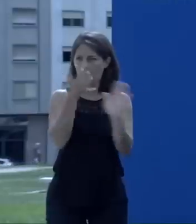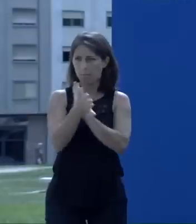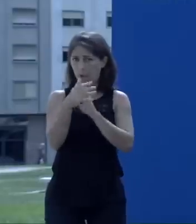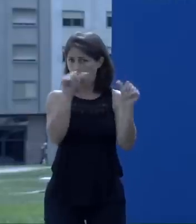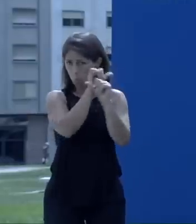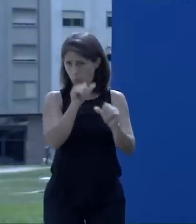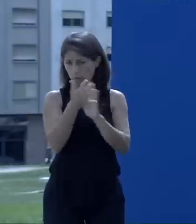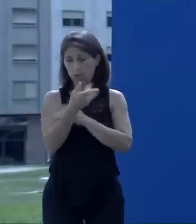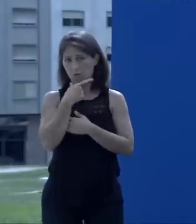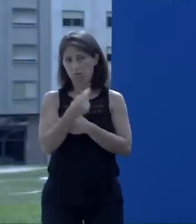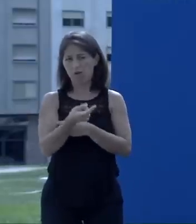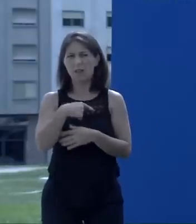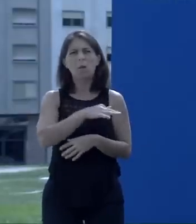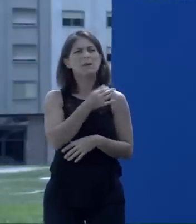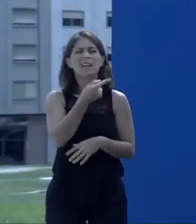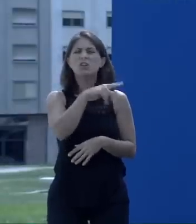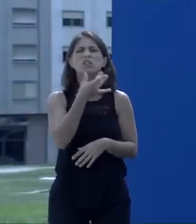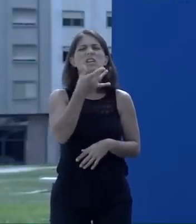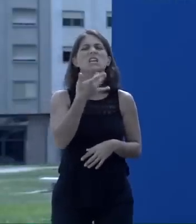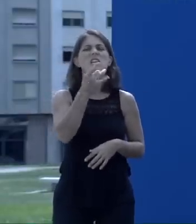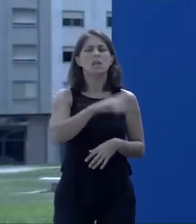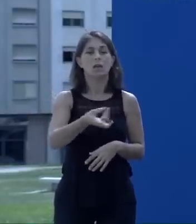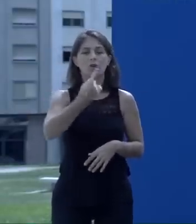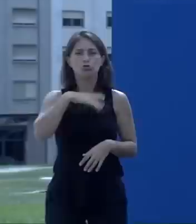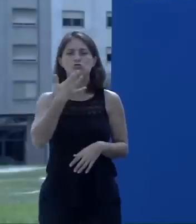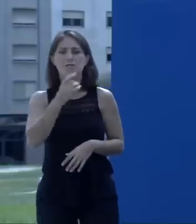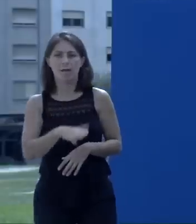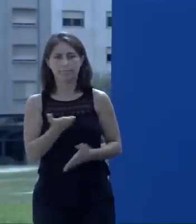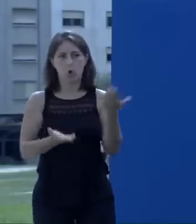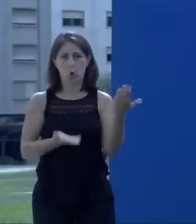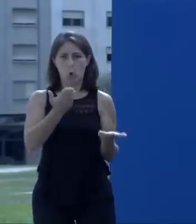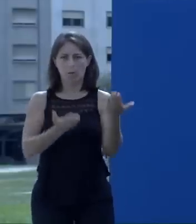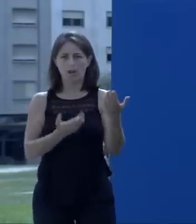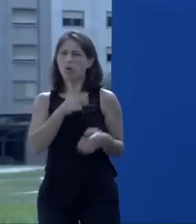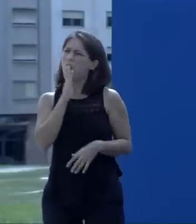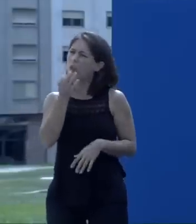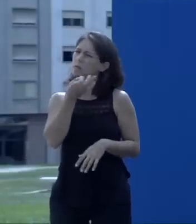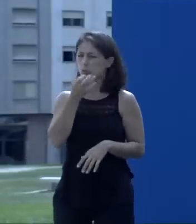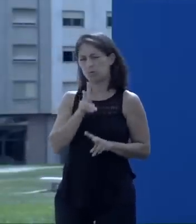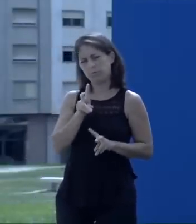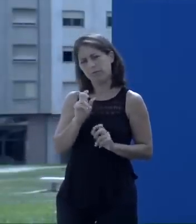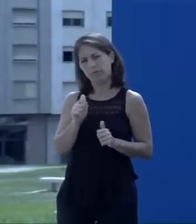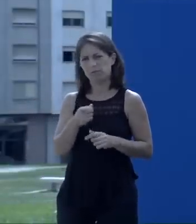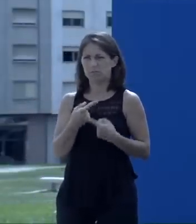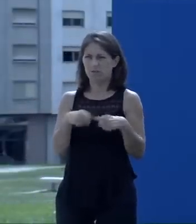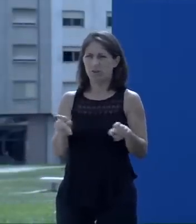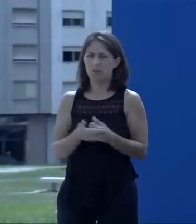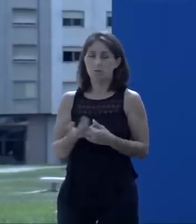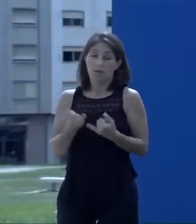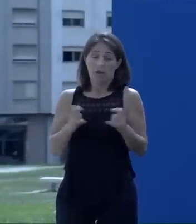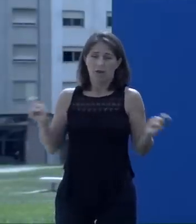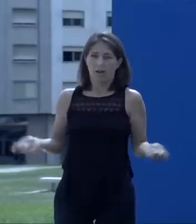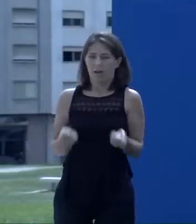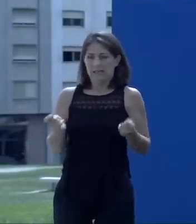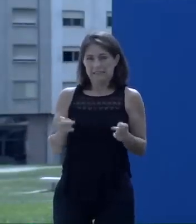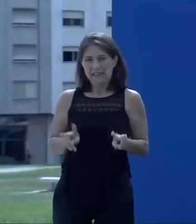somos nós. Pero antes diso, permitídeme que comece de outra forma, porque é o inicio de campaña, é o inicio de caravana,